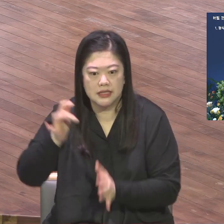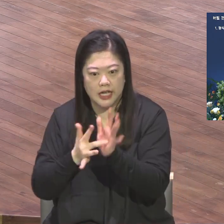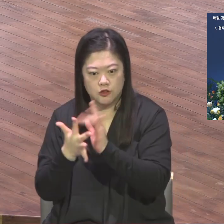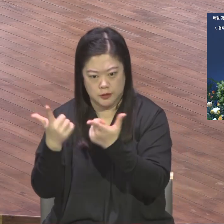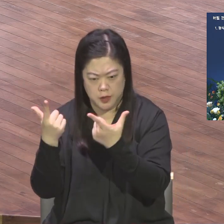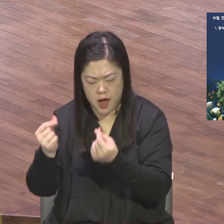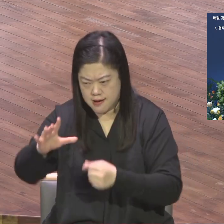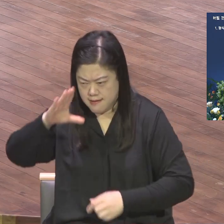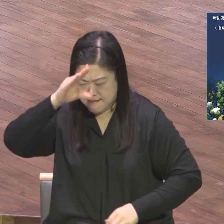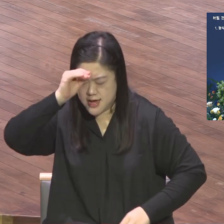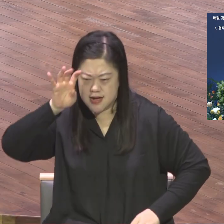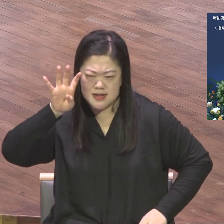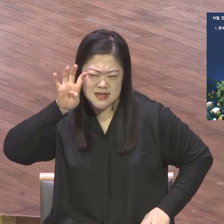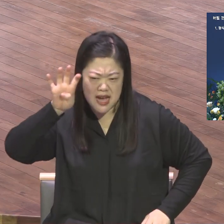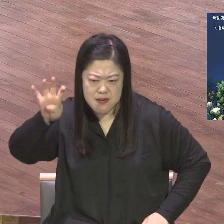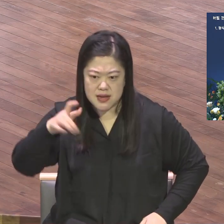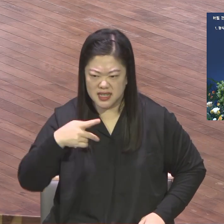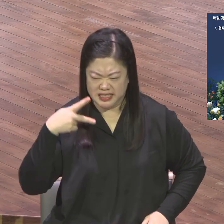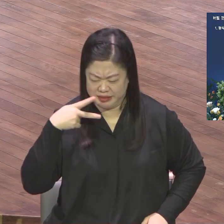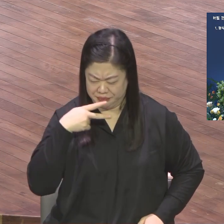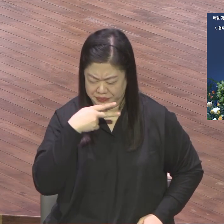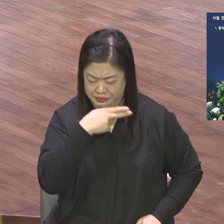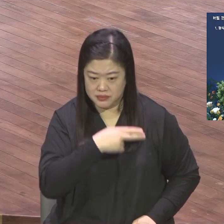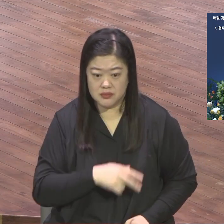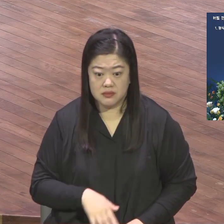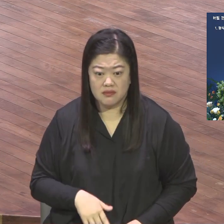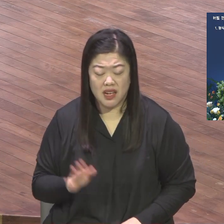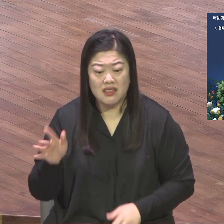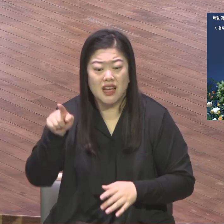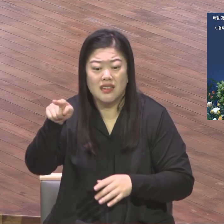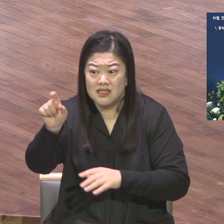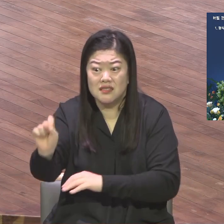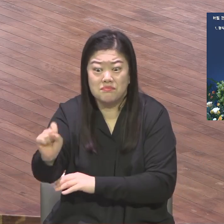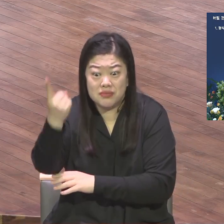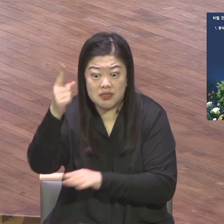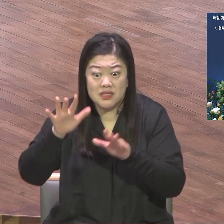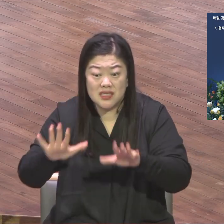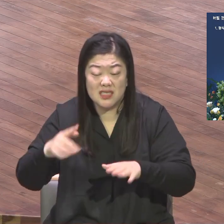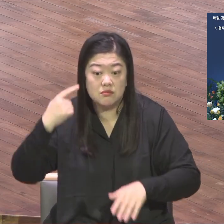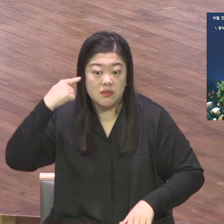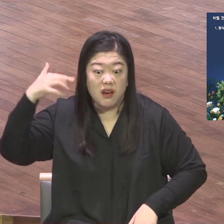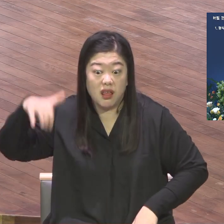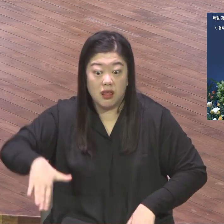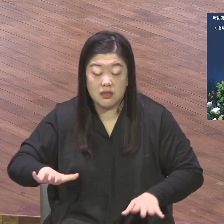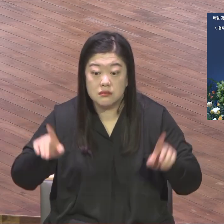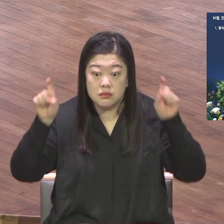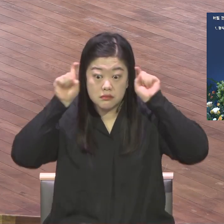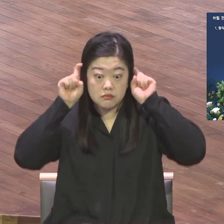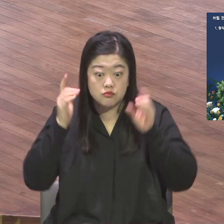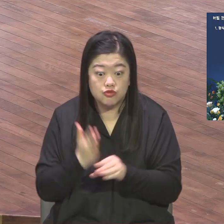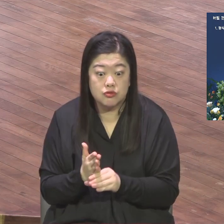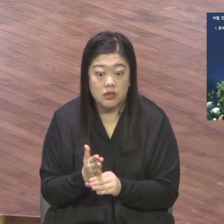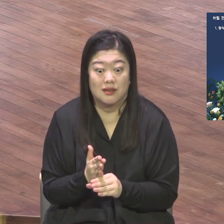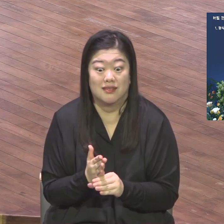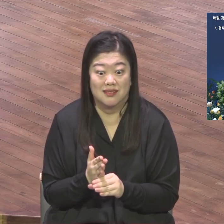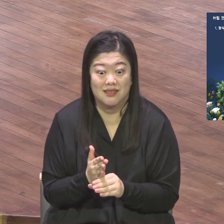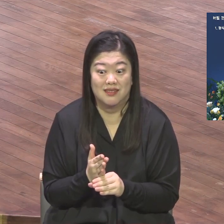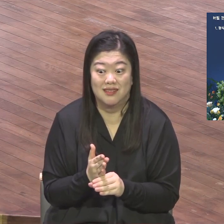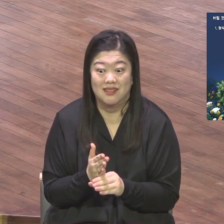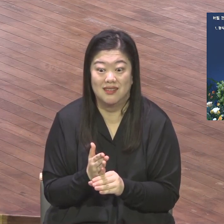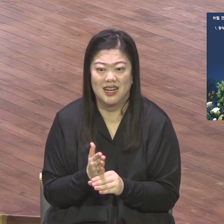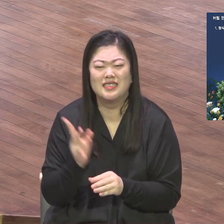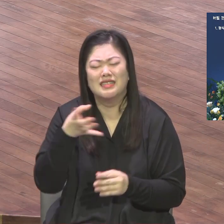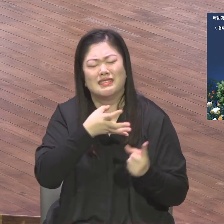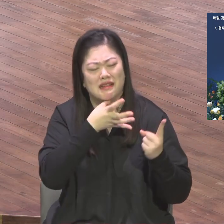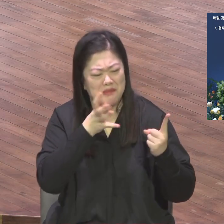그런 사람들이 전부 이구동성에서 우리 이 복음 못 깨달으면 다 죽었을 거다. 다 죽었어요. 근데 이 복음